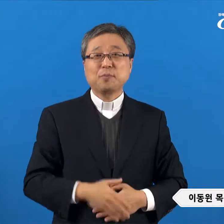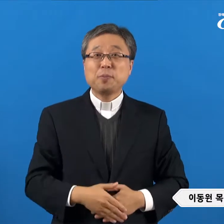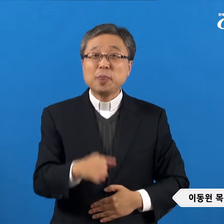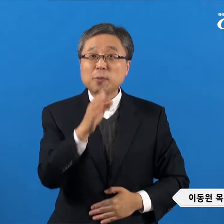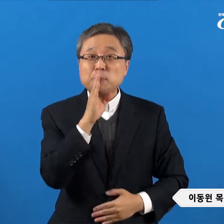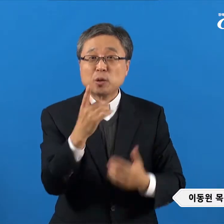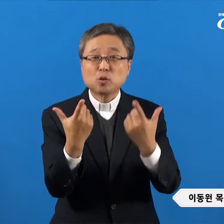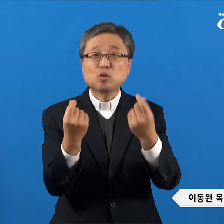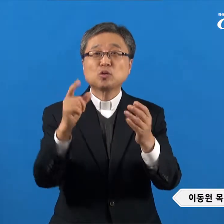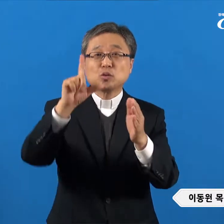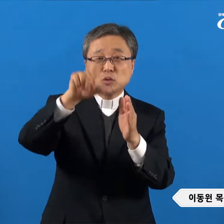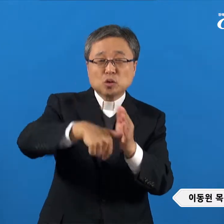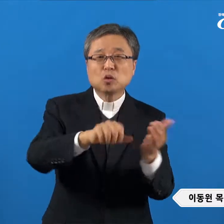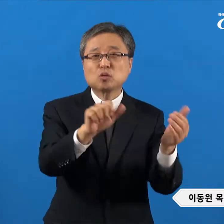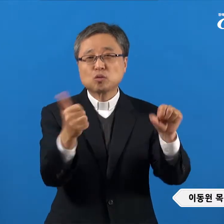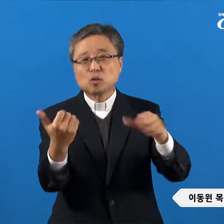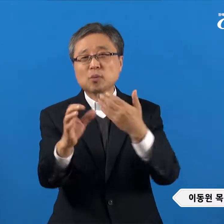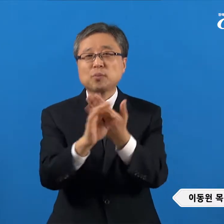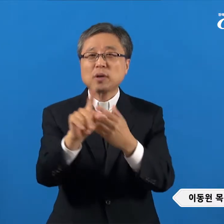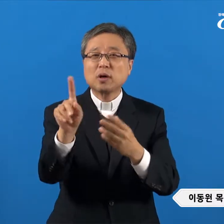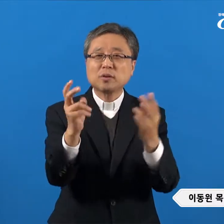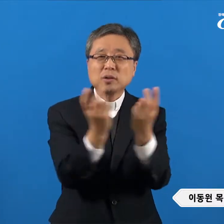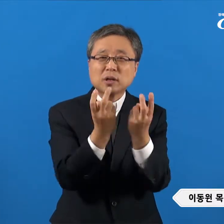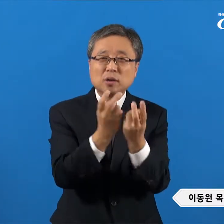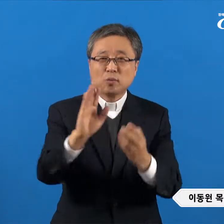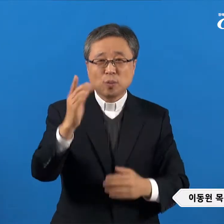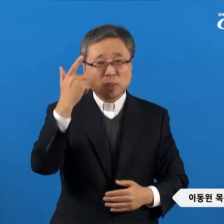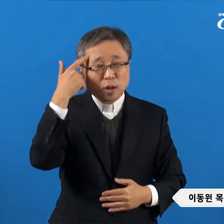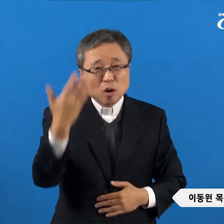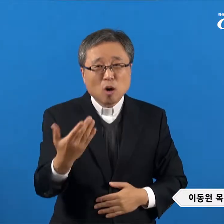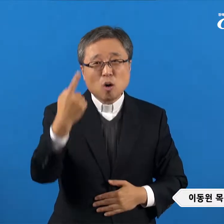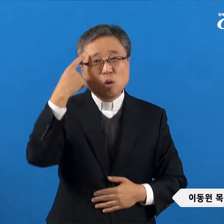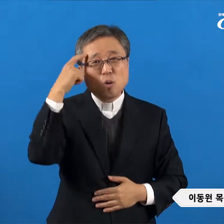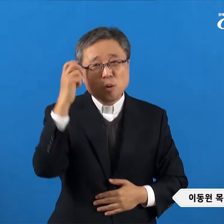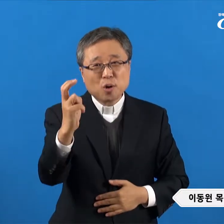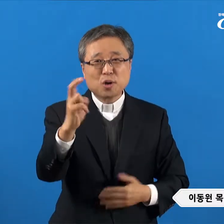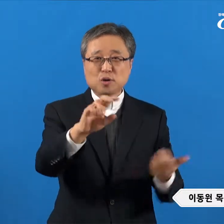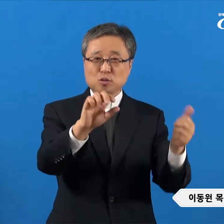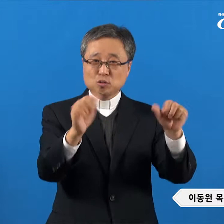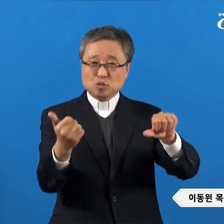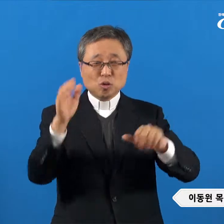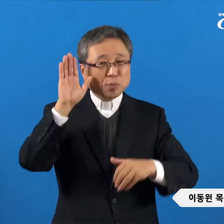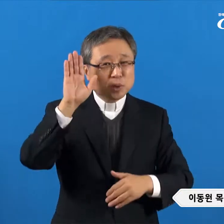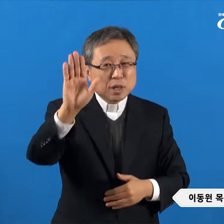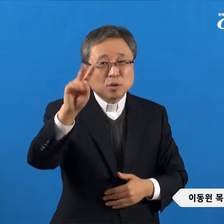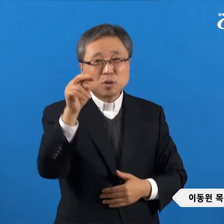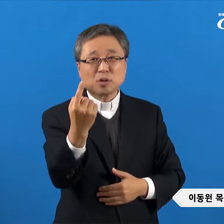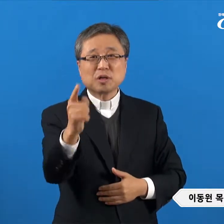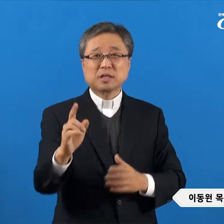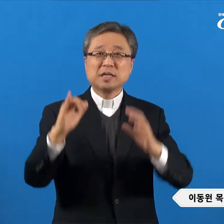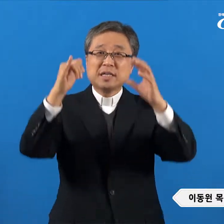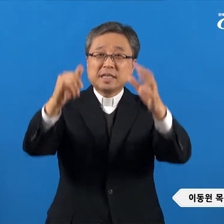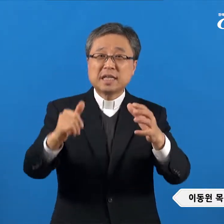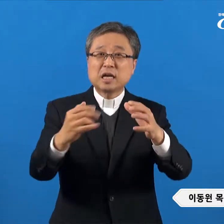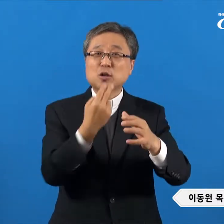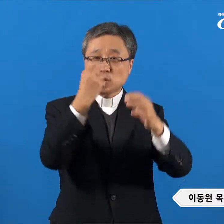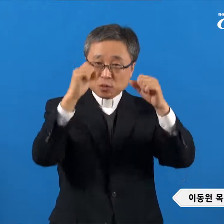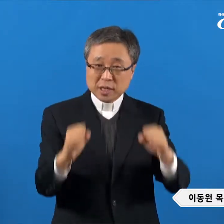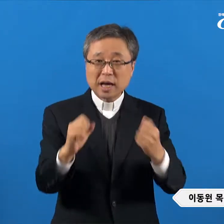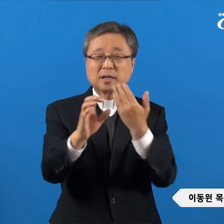그 순간 죽으면 어떻게 되지? 혹시 죽음 이후에도 저 세상이 존재한다면 나는 그